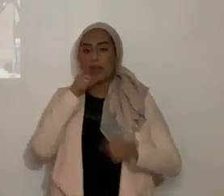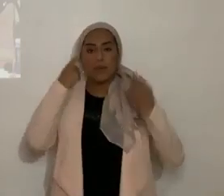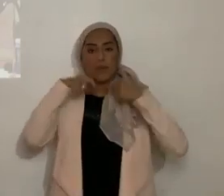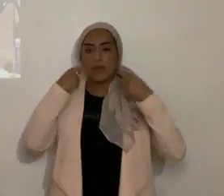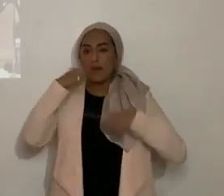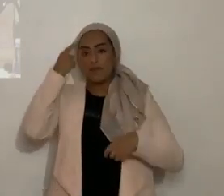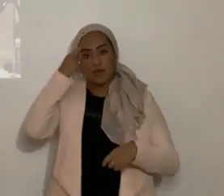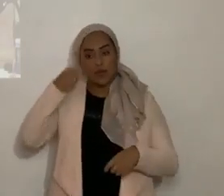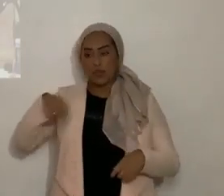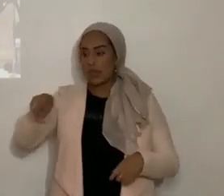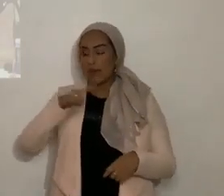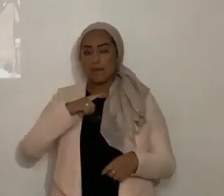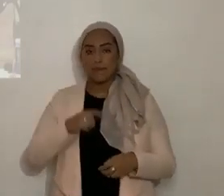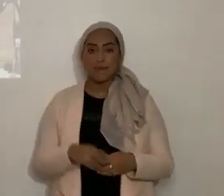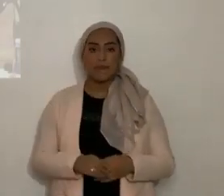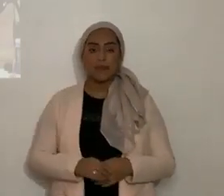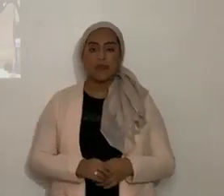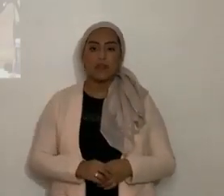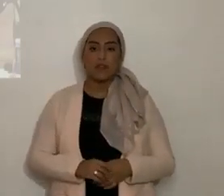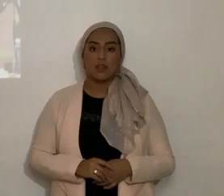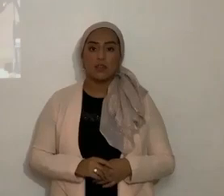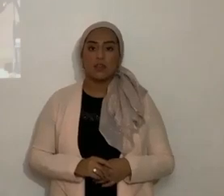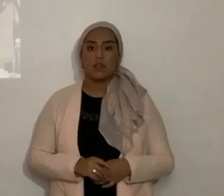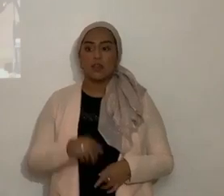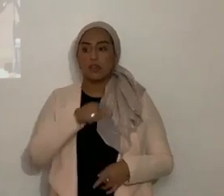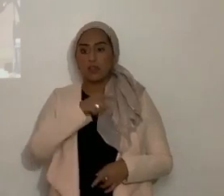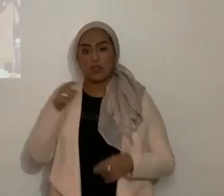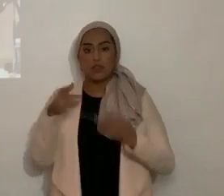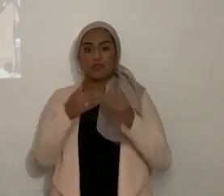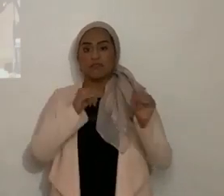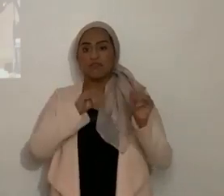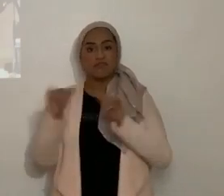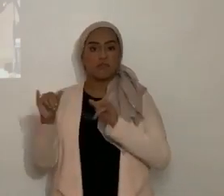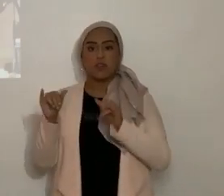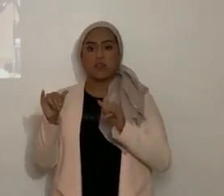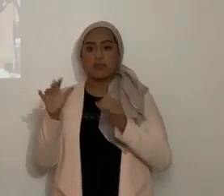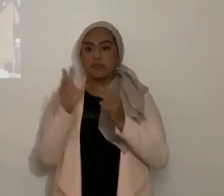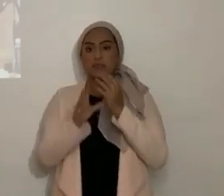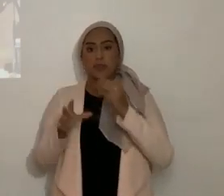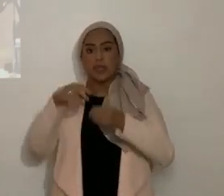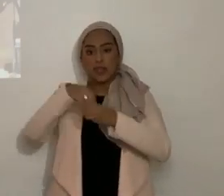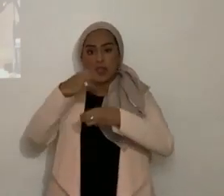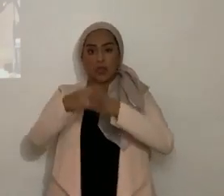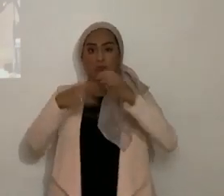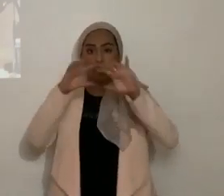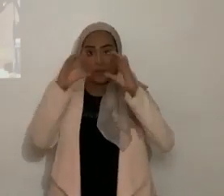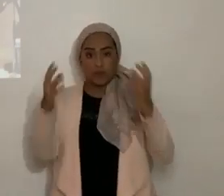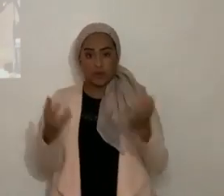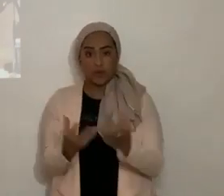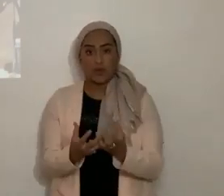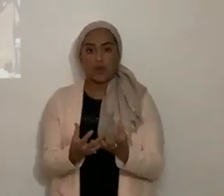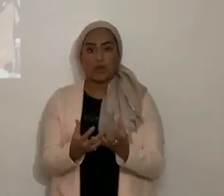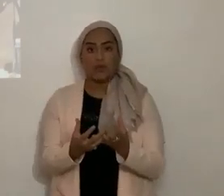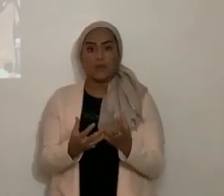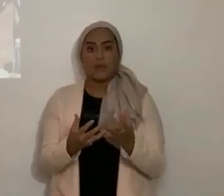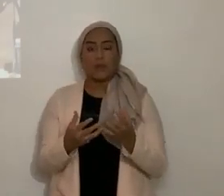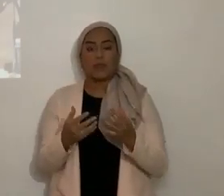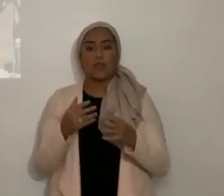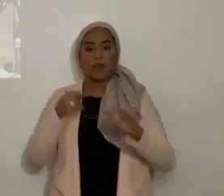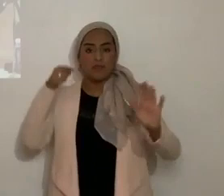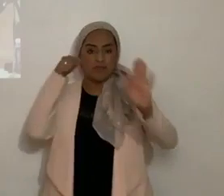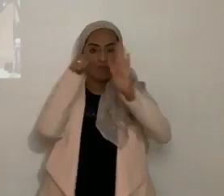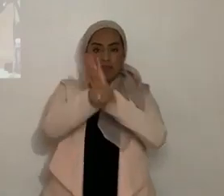por ellos. No serán plañidos ni enterrados, serán como estiércol sobre la faz de la tierra. Con espada y con hambre